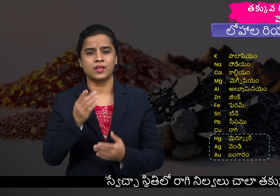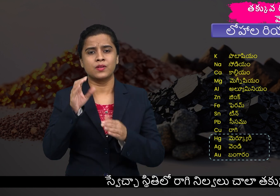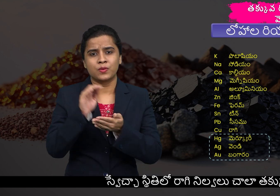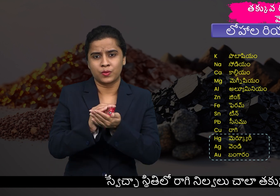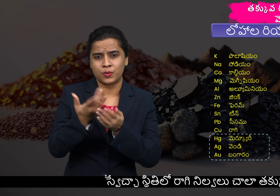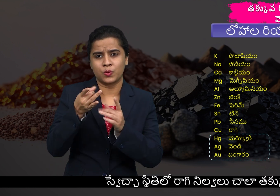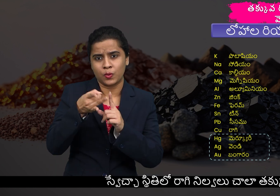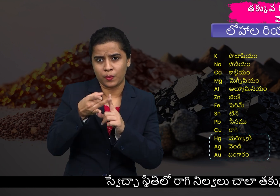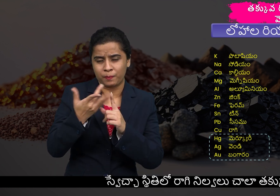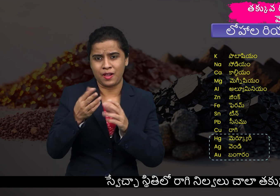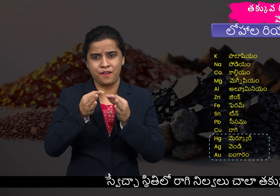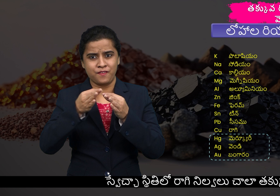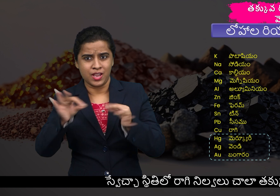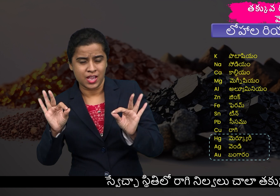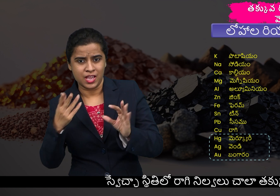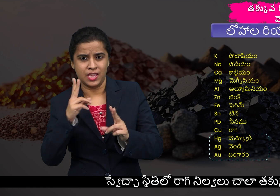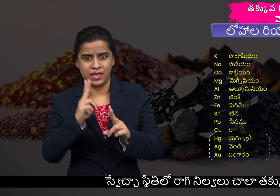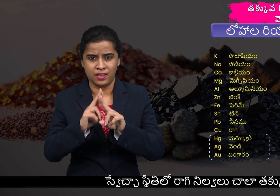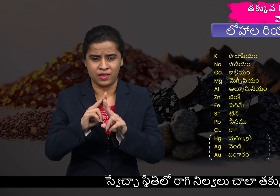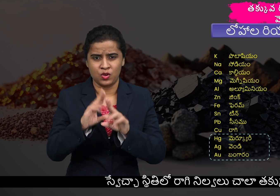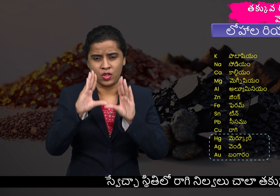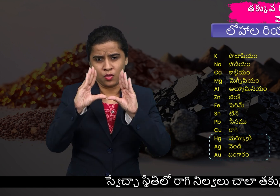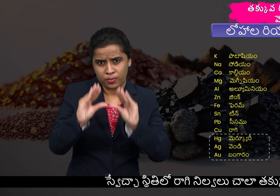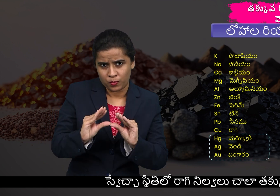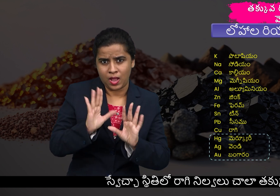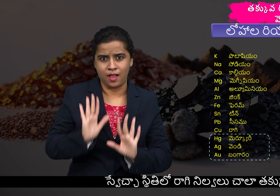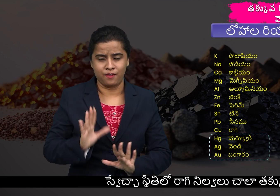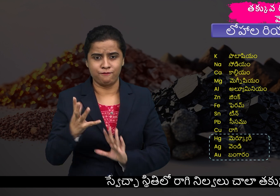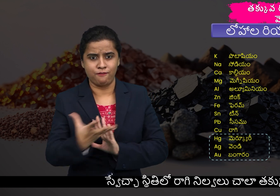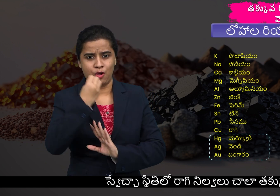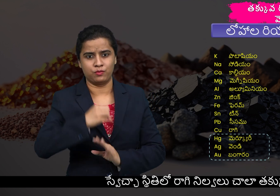స్వేచ్ఛా స్థితిలో రాగి నిల్వలు చాలా తక్కువ.